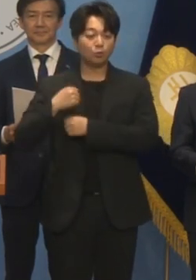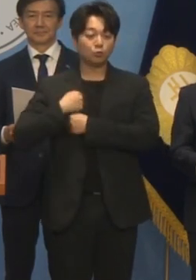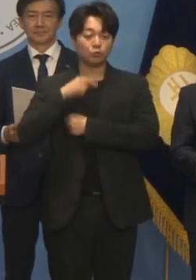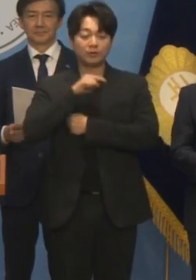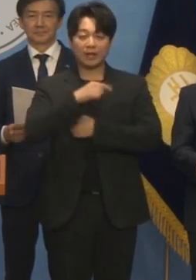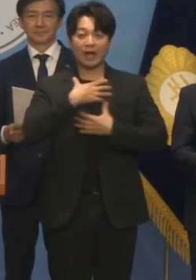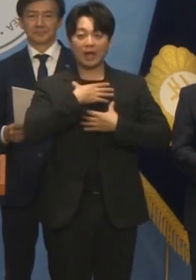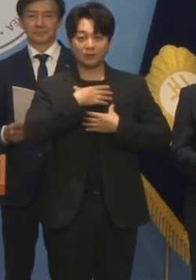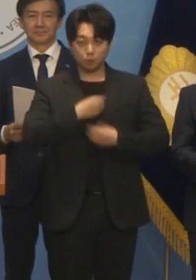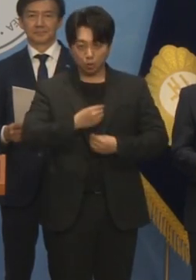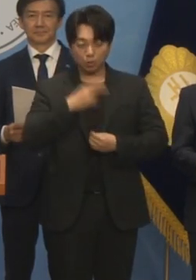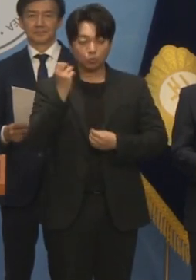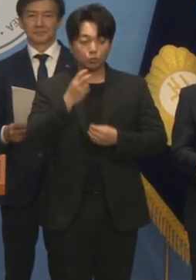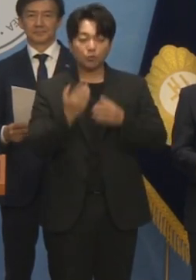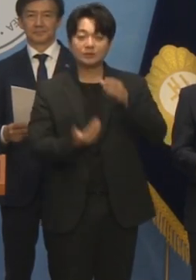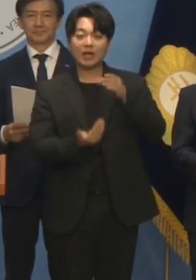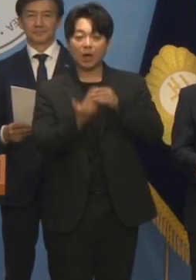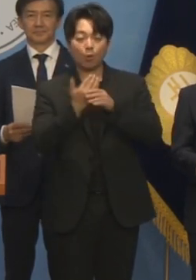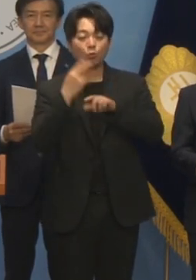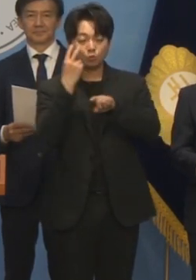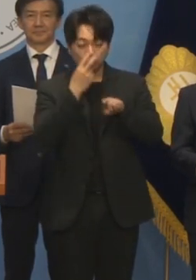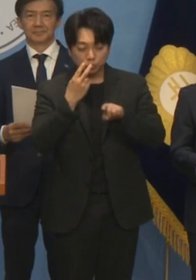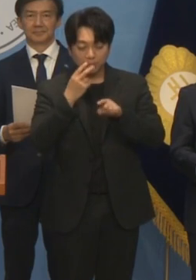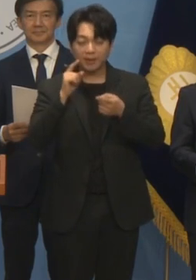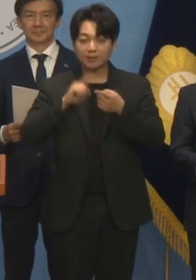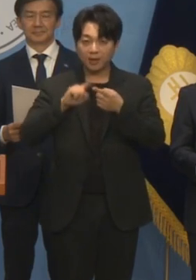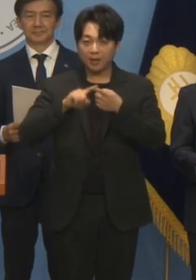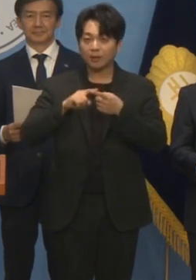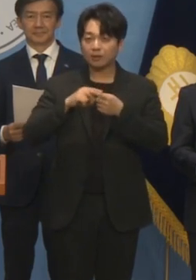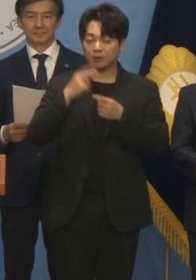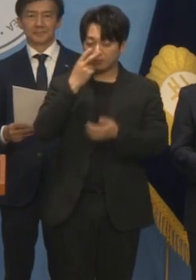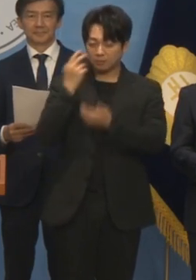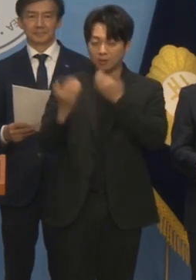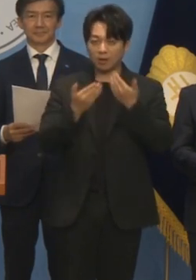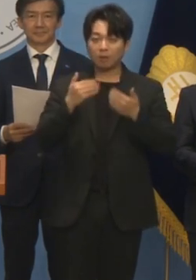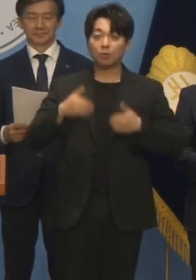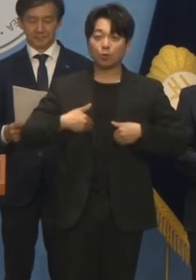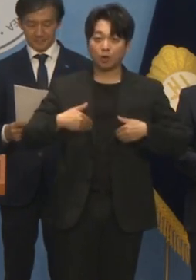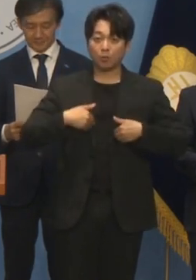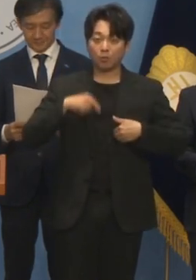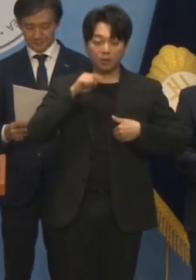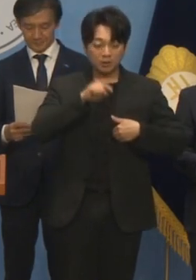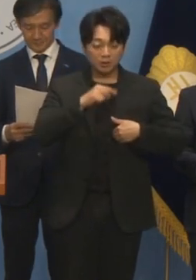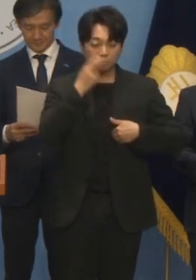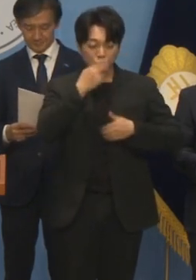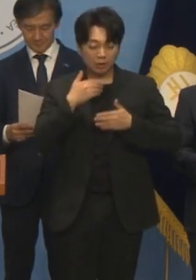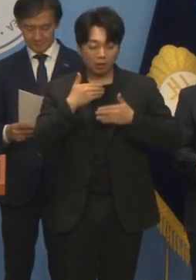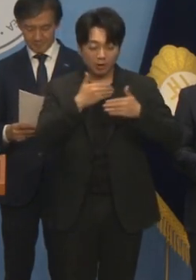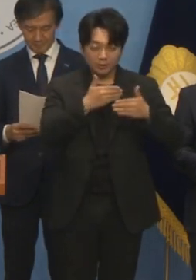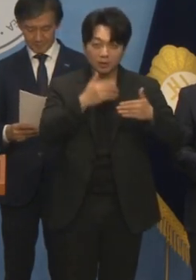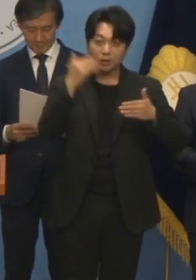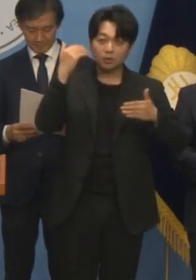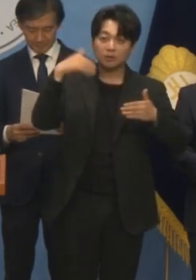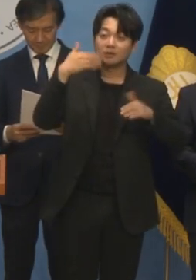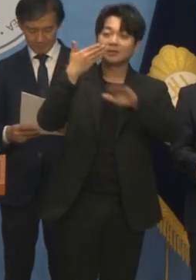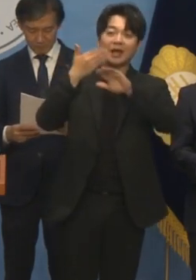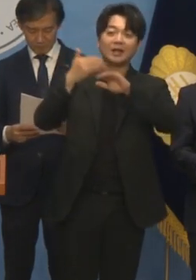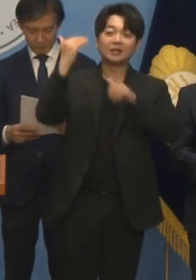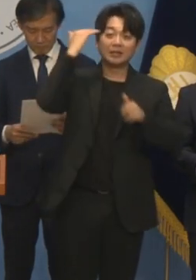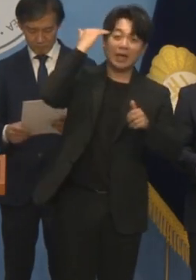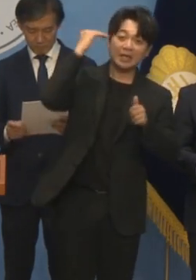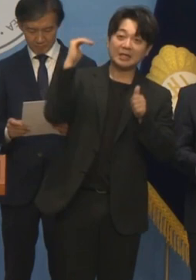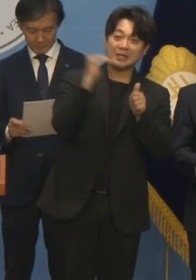사고 수습에서의 적절한 대응 여부, 외압 의혹에 대해 진상을 명확히 밝혀야 합니다.